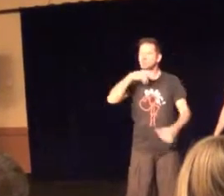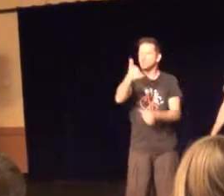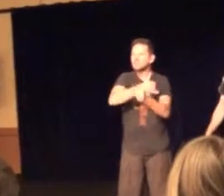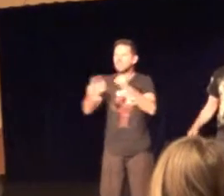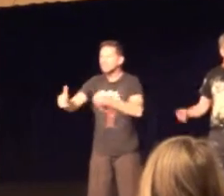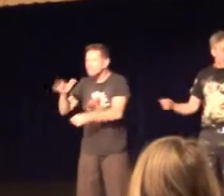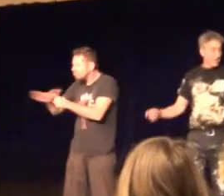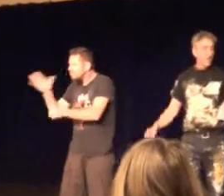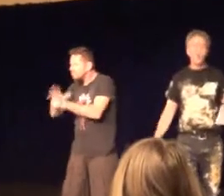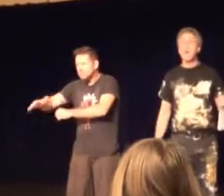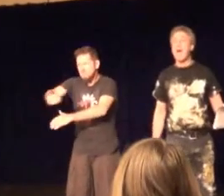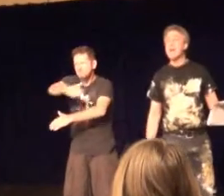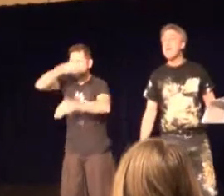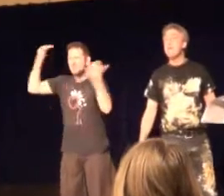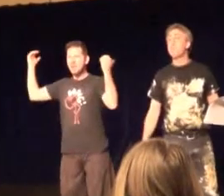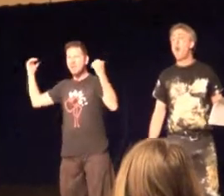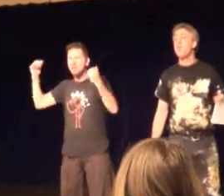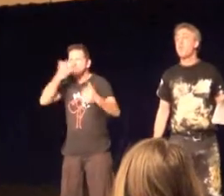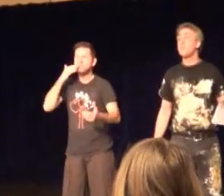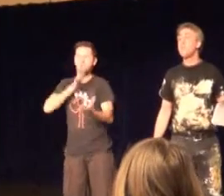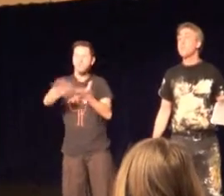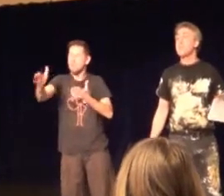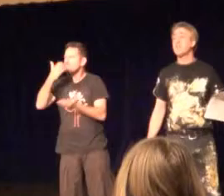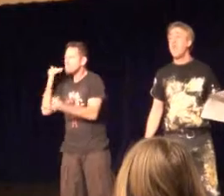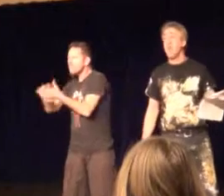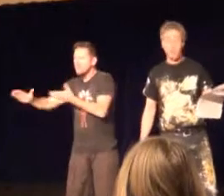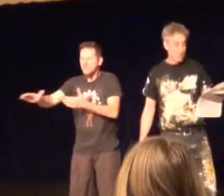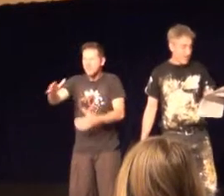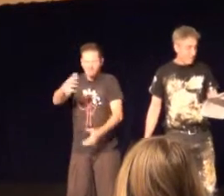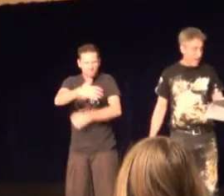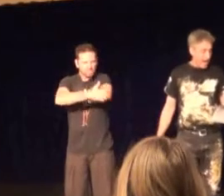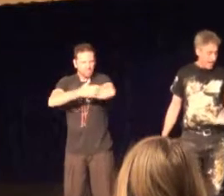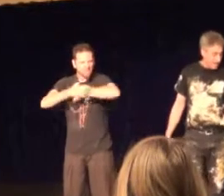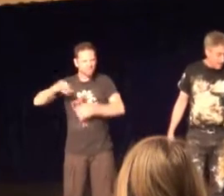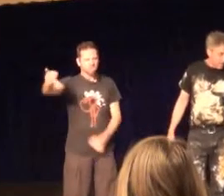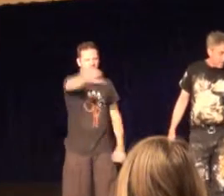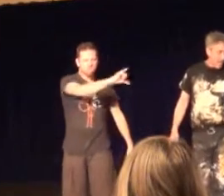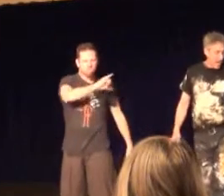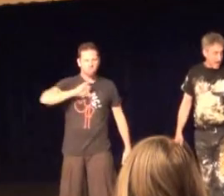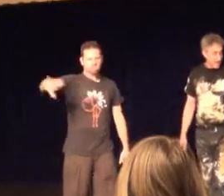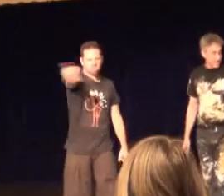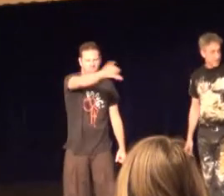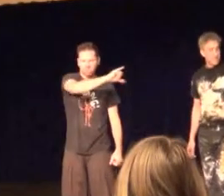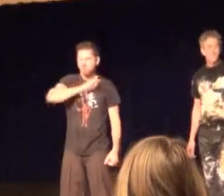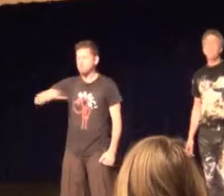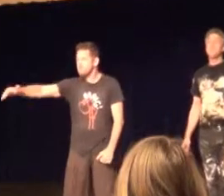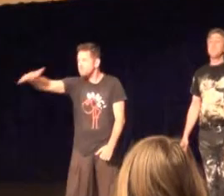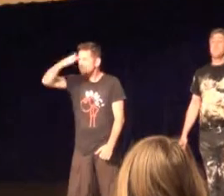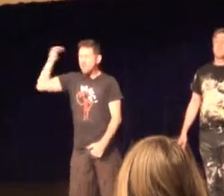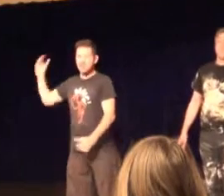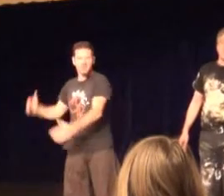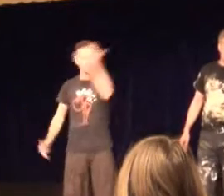café. Marre que l'on prenne les pauvres pour des cons. Marre,